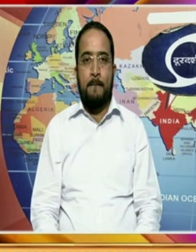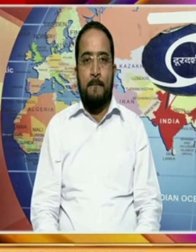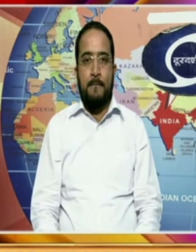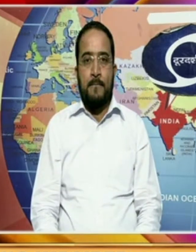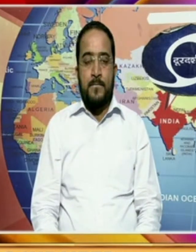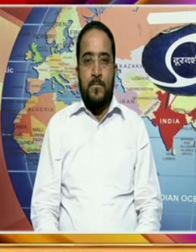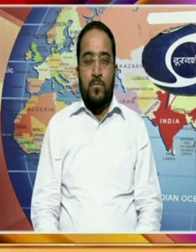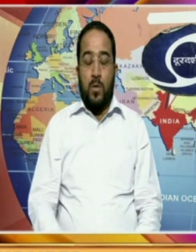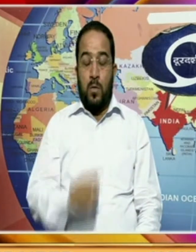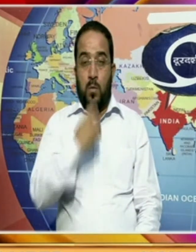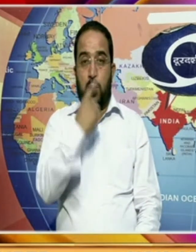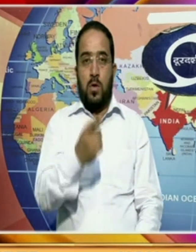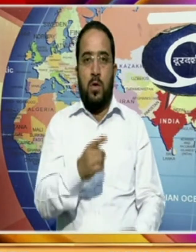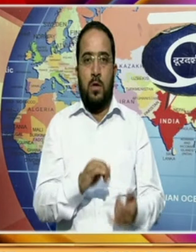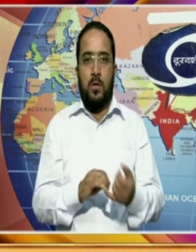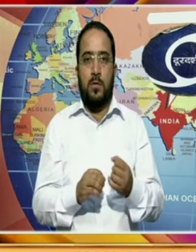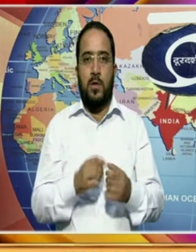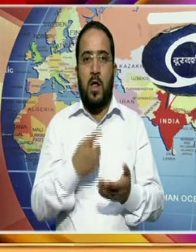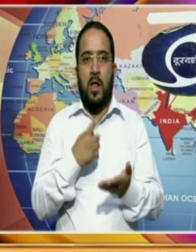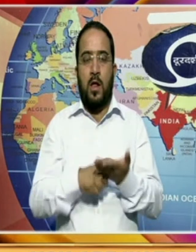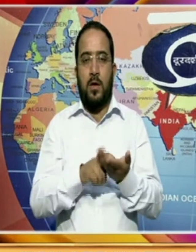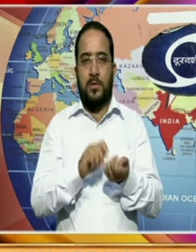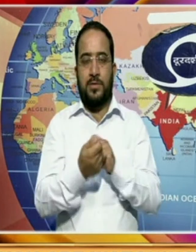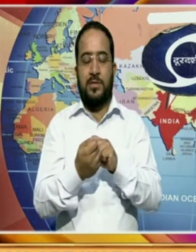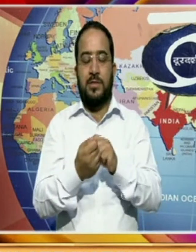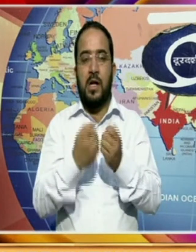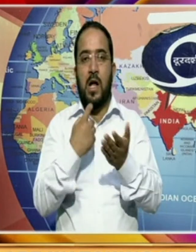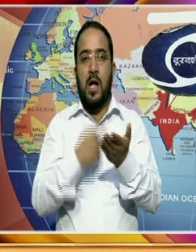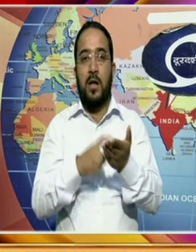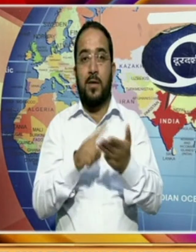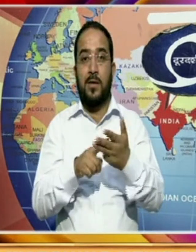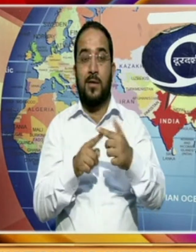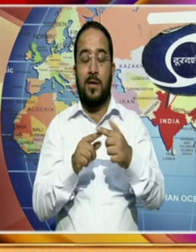उन्होंने उनसे यह भी कहा कि वह अपने रिटर्न्स को बाकायदगी से